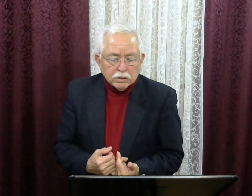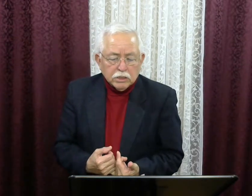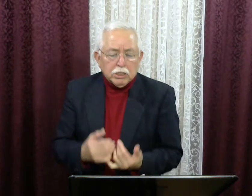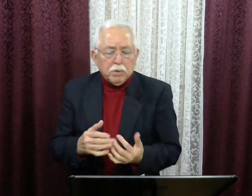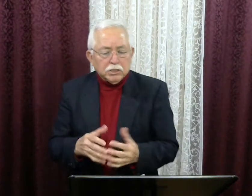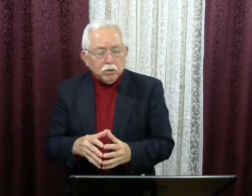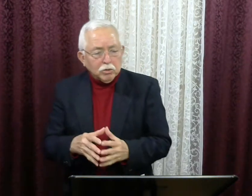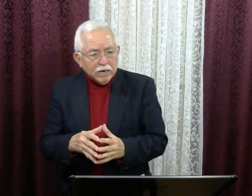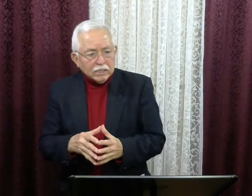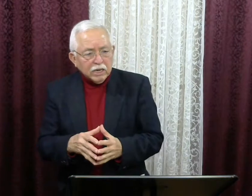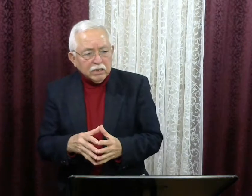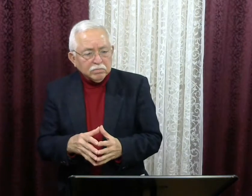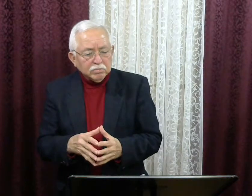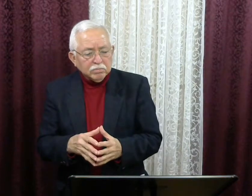Dice versículo 13.